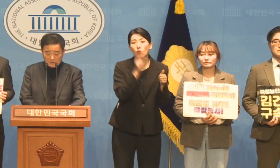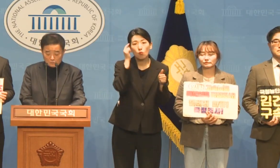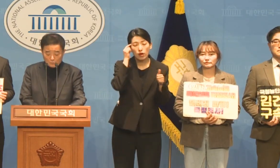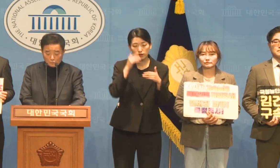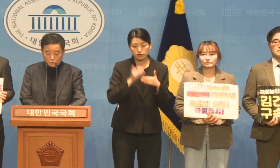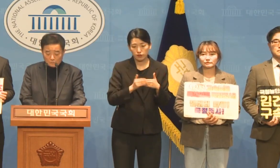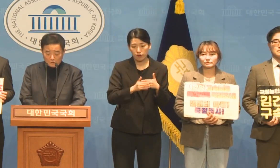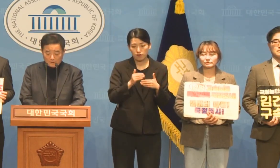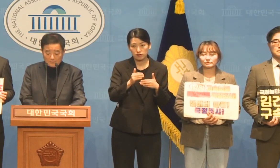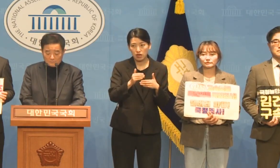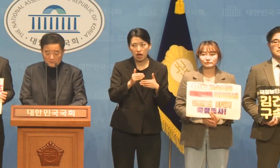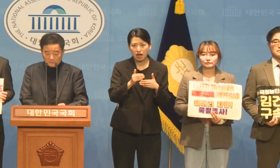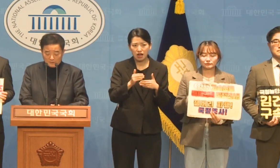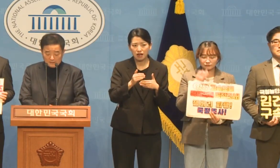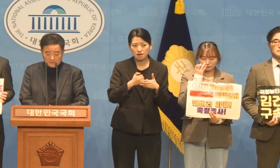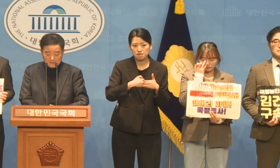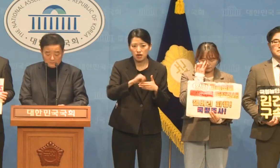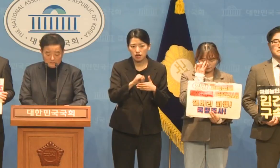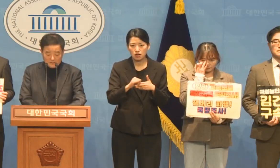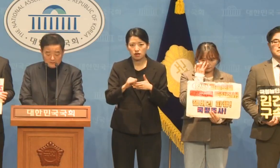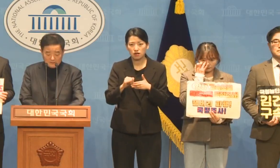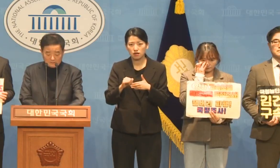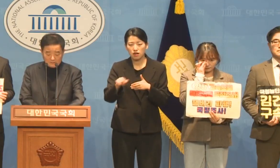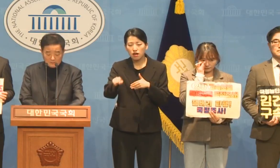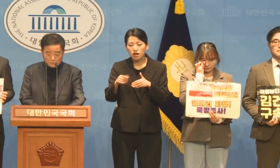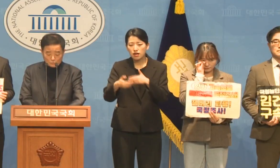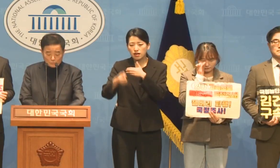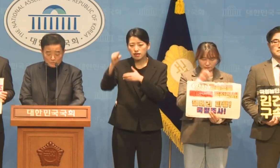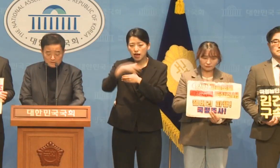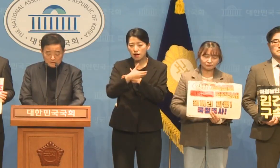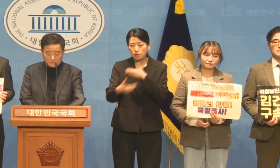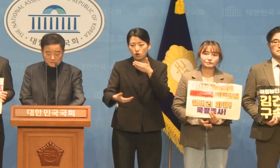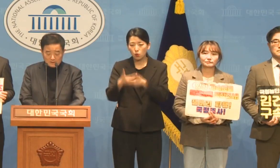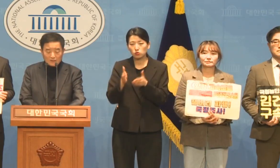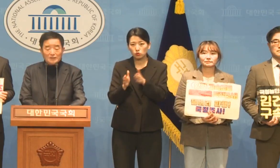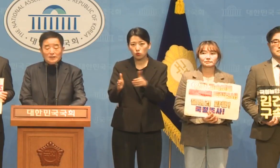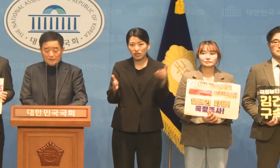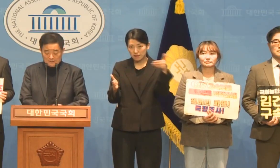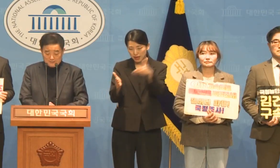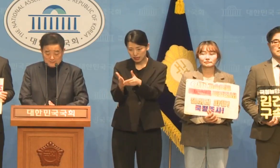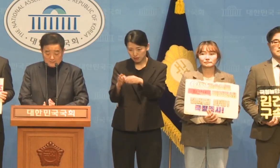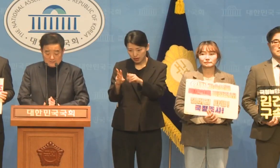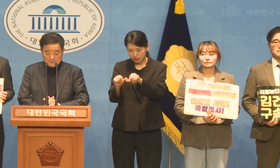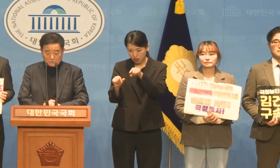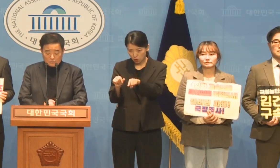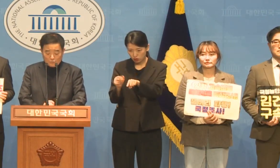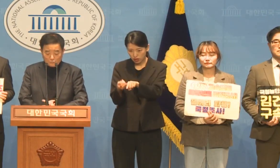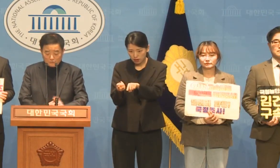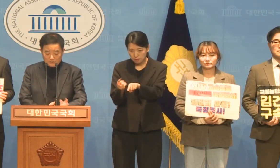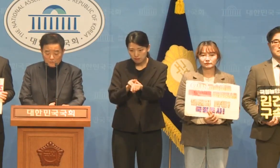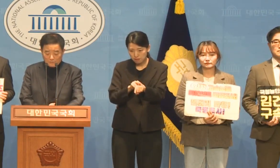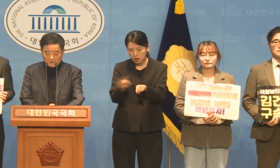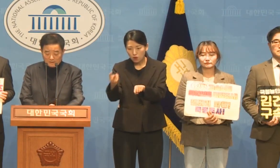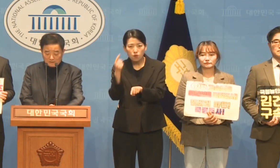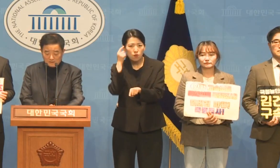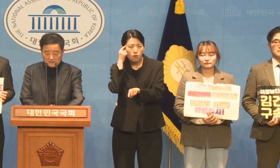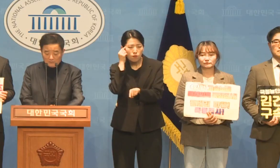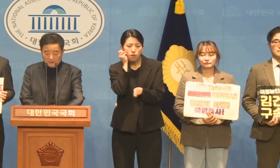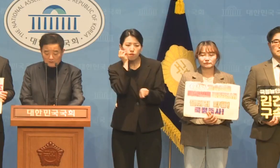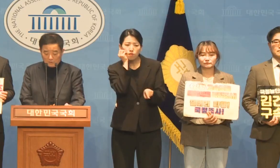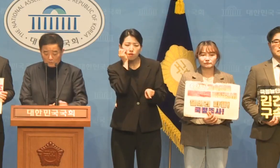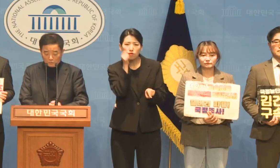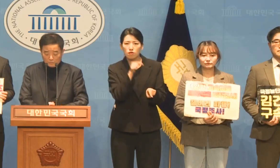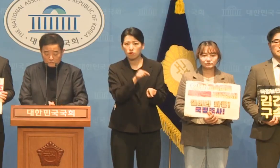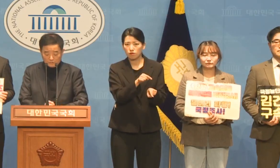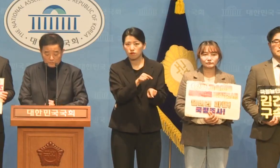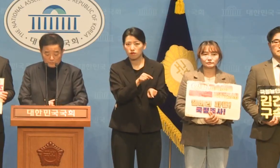무리하게 종점을 변경했는가입니다. 그럼에도 국토부는 자체감사로서 공무원 7명에 대한